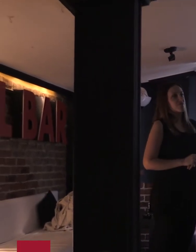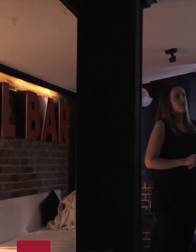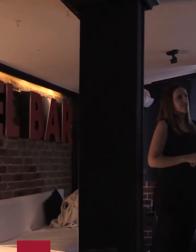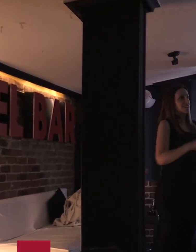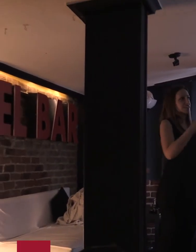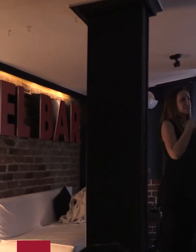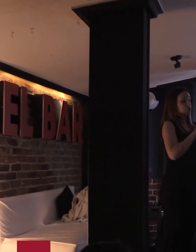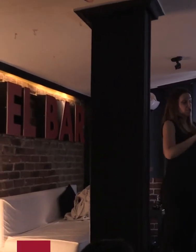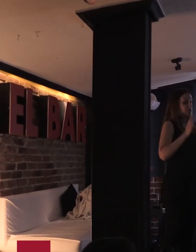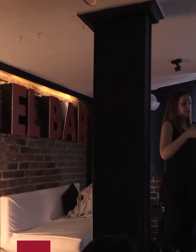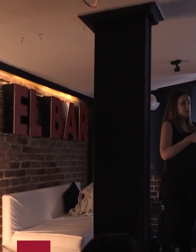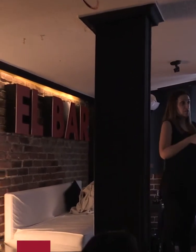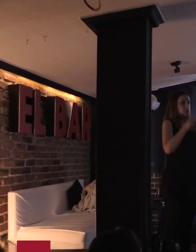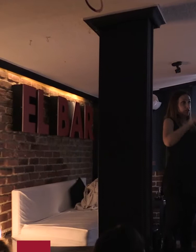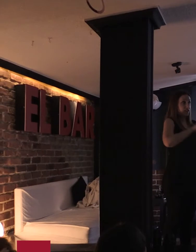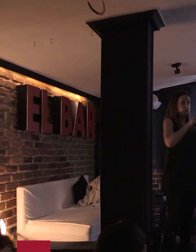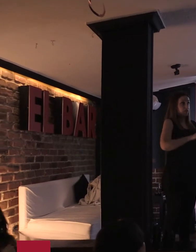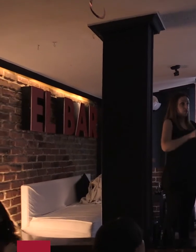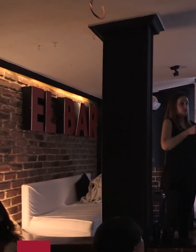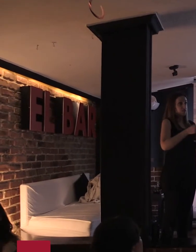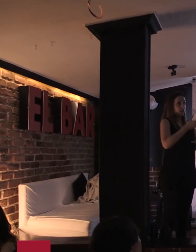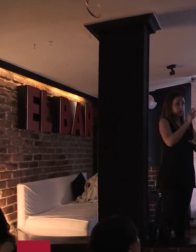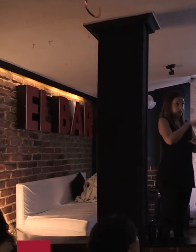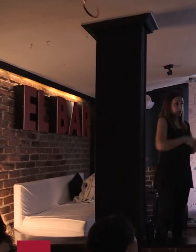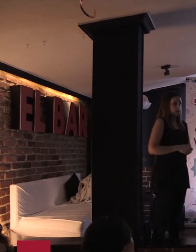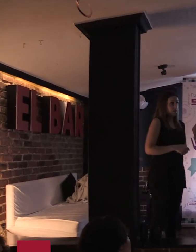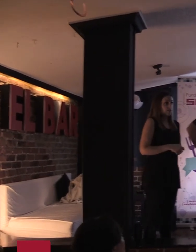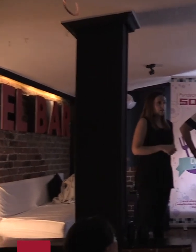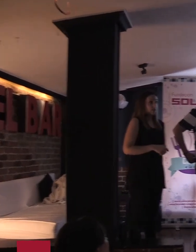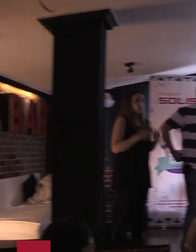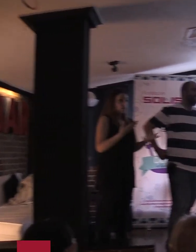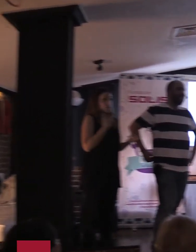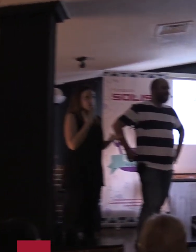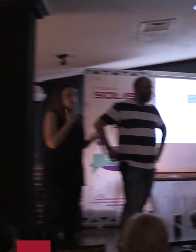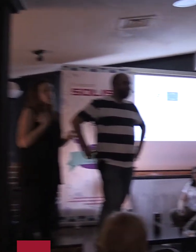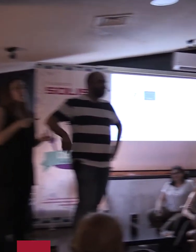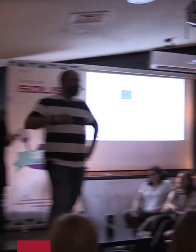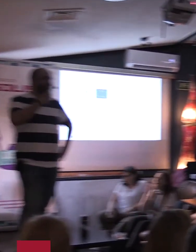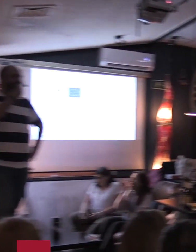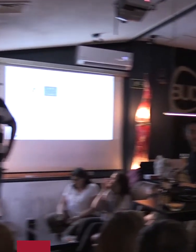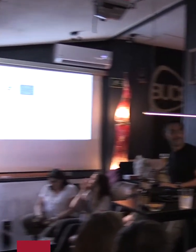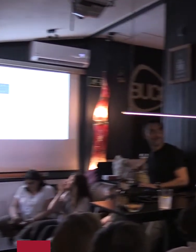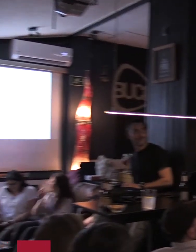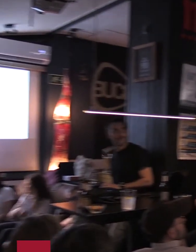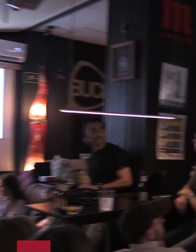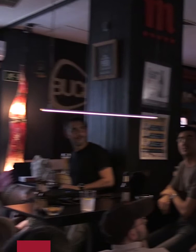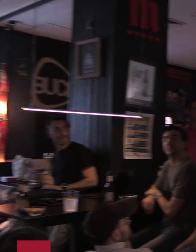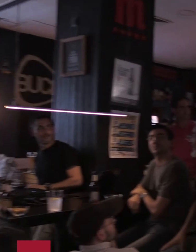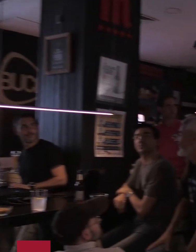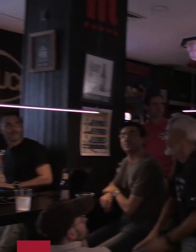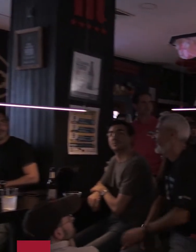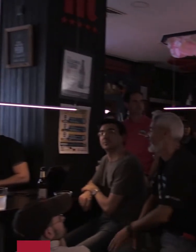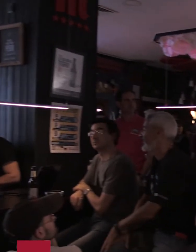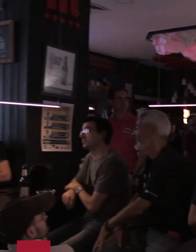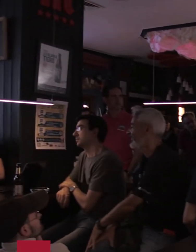Has dicho que en el equipo tenéis también químicos, ¿no? Sí. Como es el año internacional de la tabla periódica, sí, si nos podías